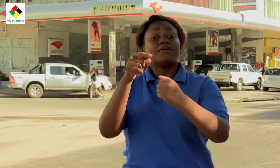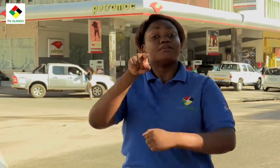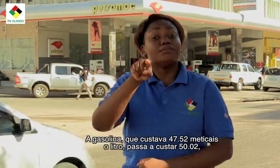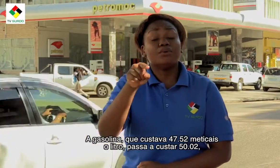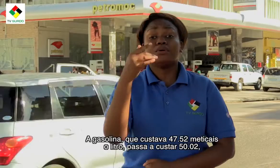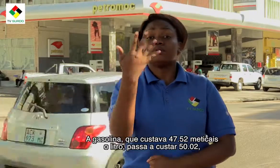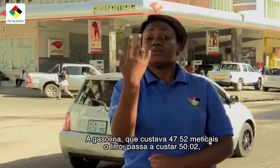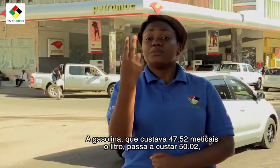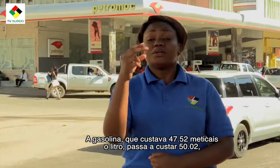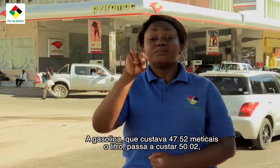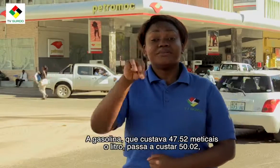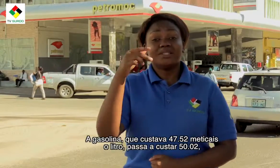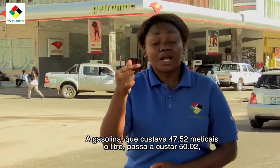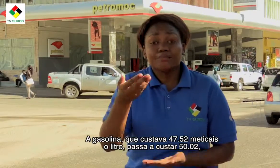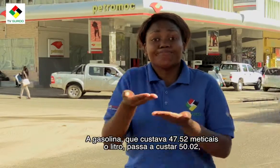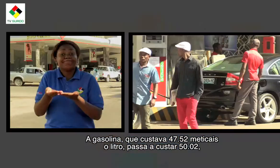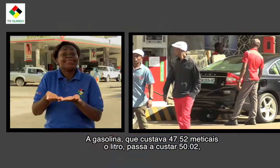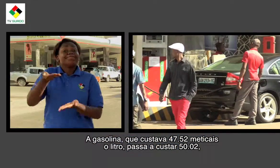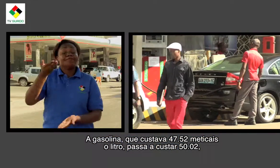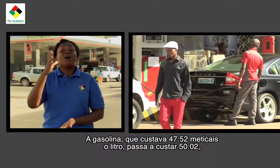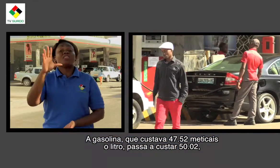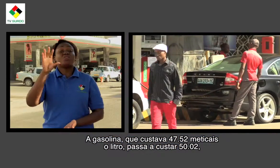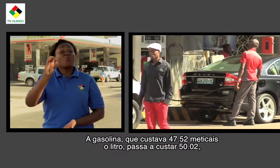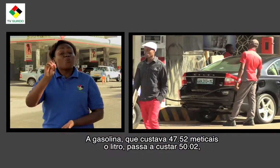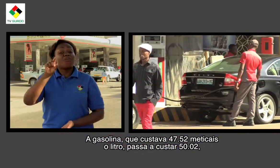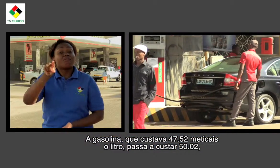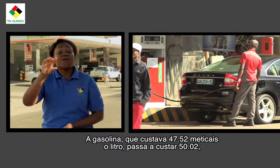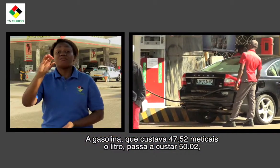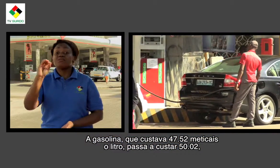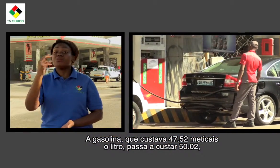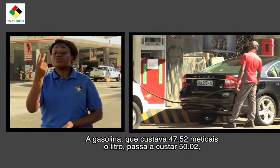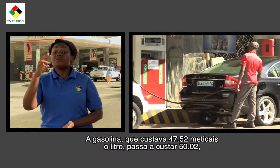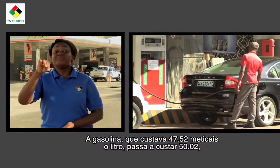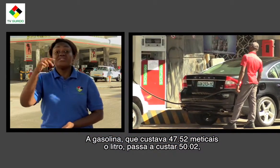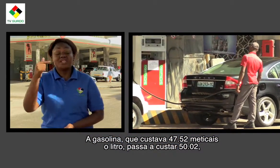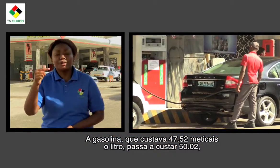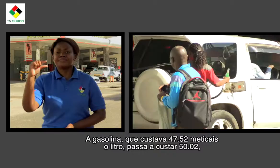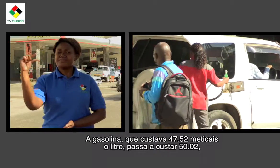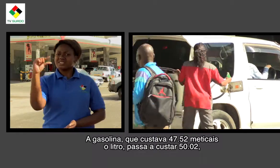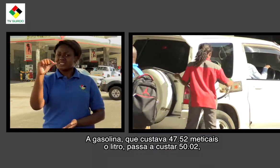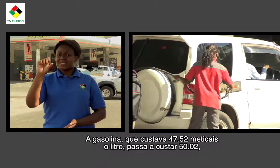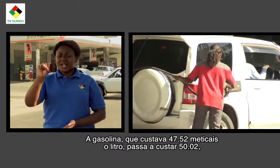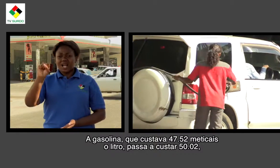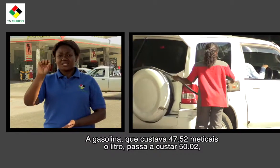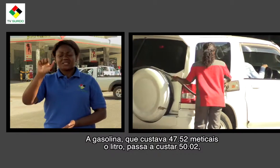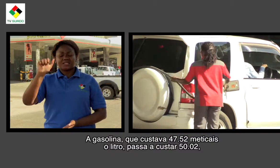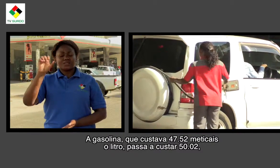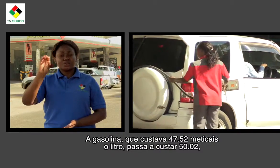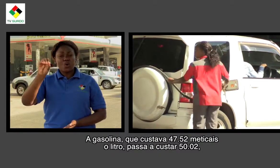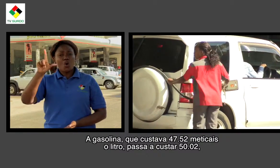A gasolina, que custava 47,52 meticais por litro, passa a